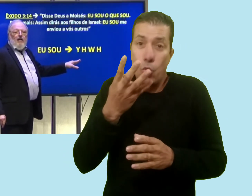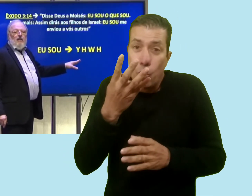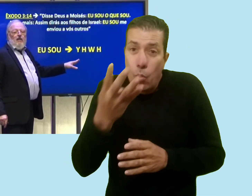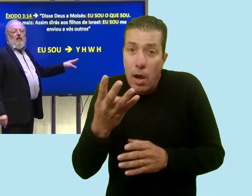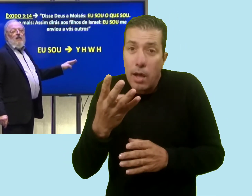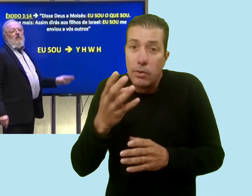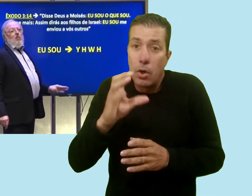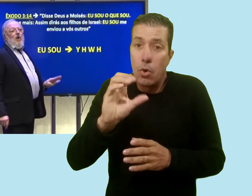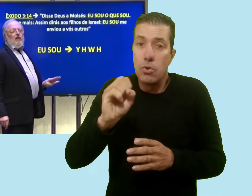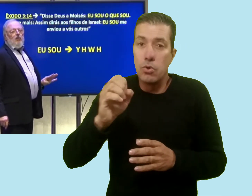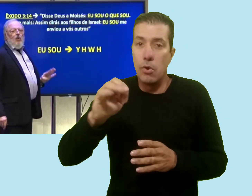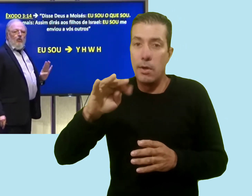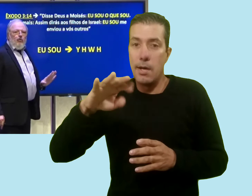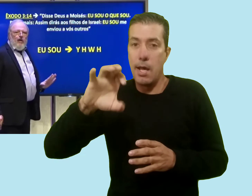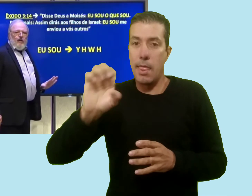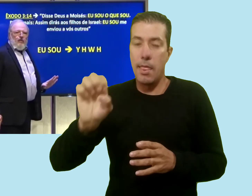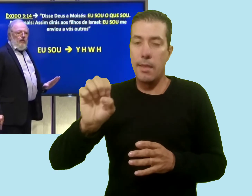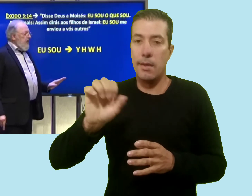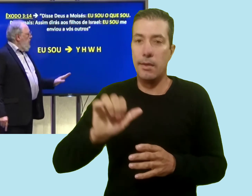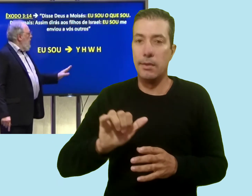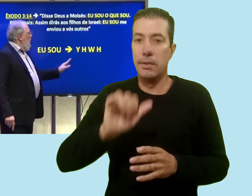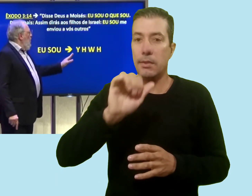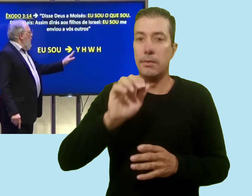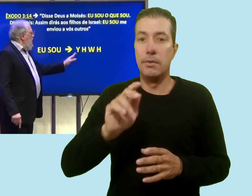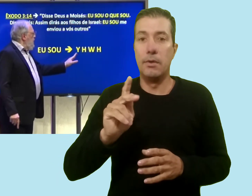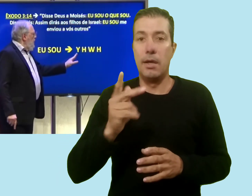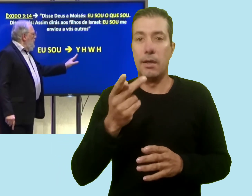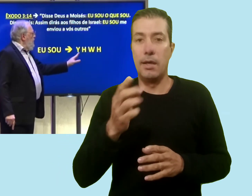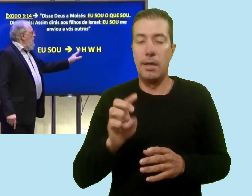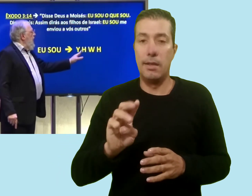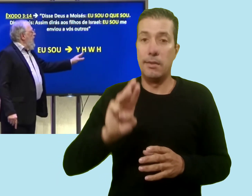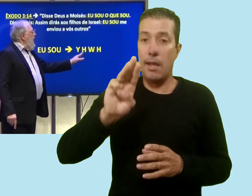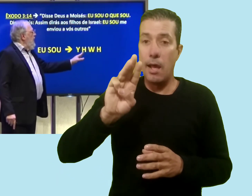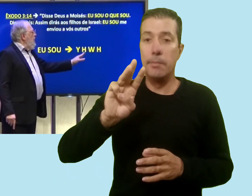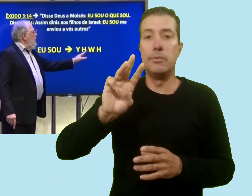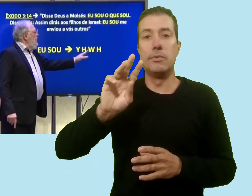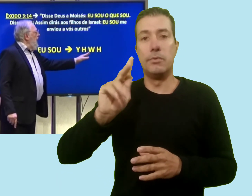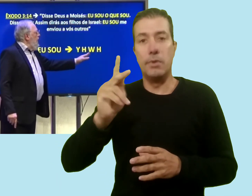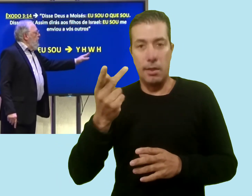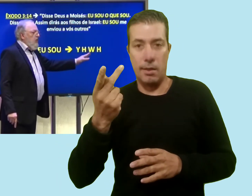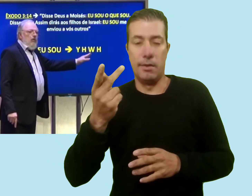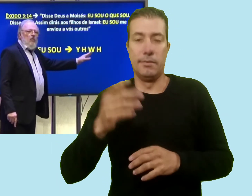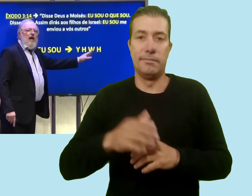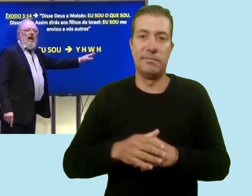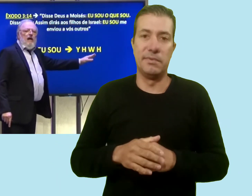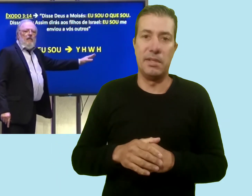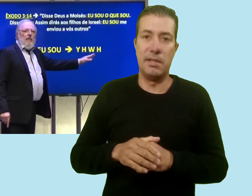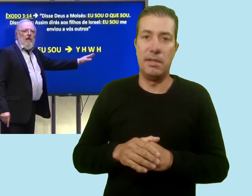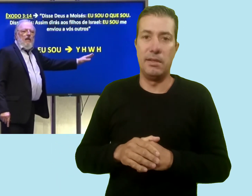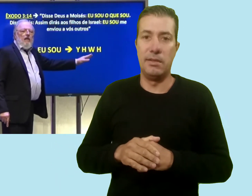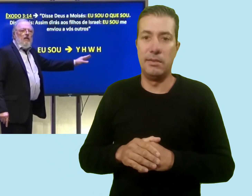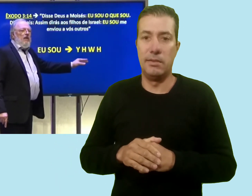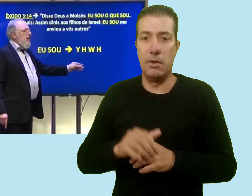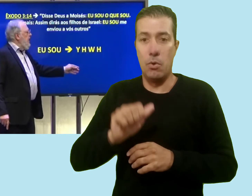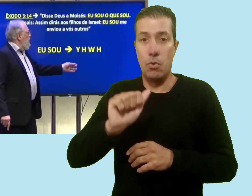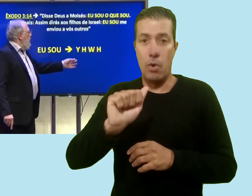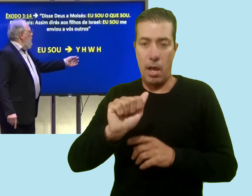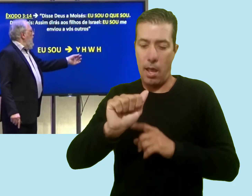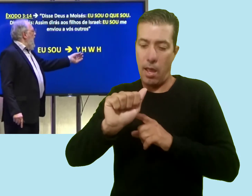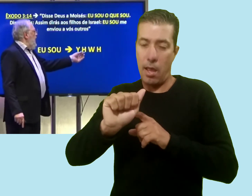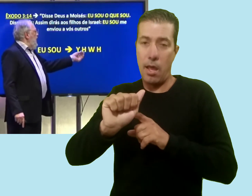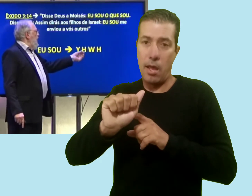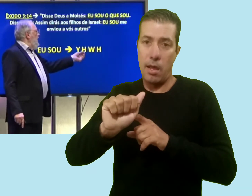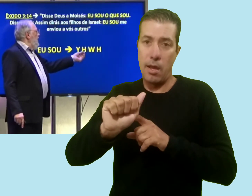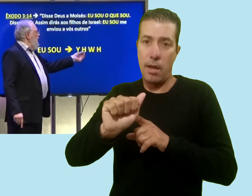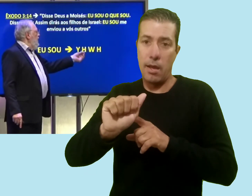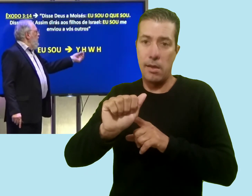palavra são 4 consoantes, um Y, um H, um W e um H. Então tem gente que pôs um